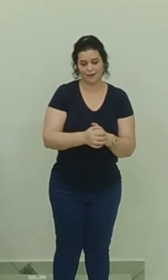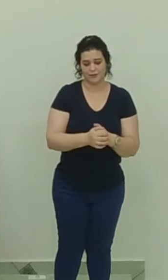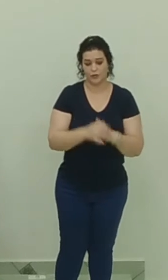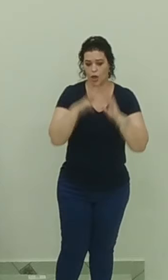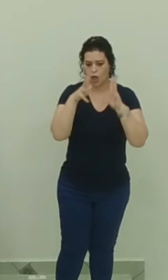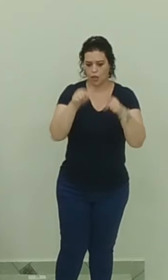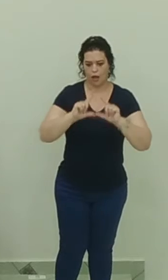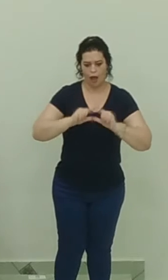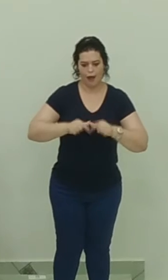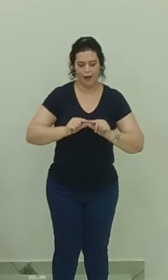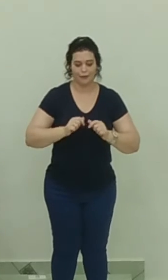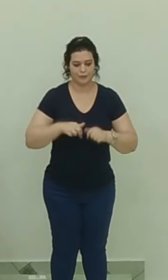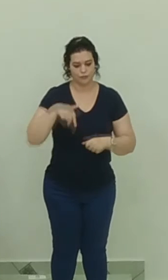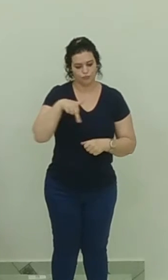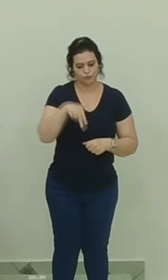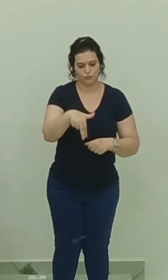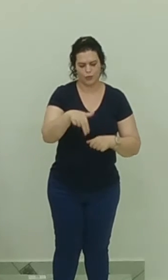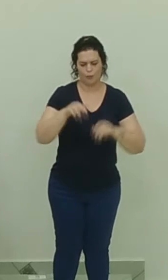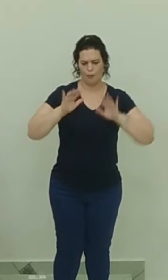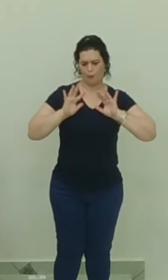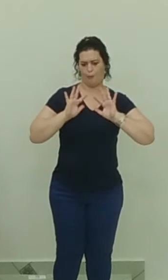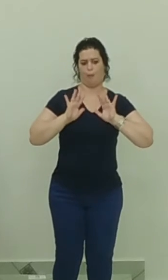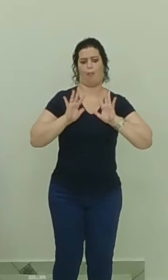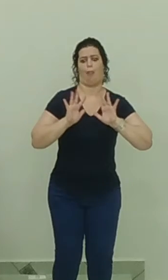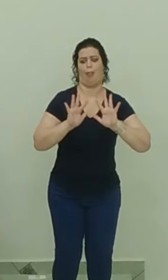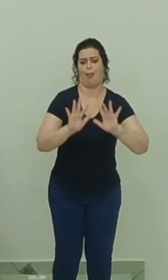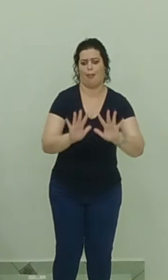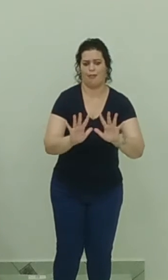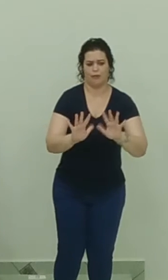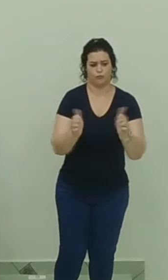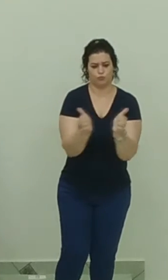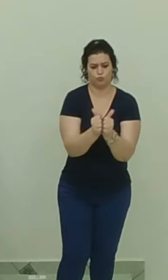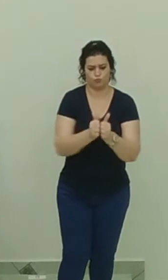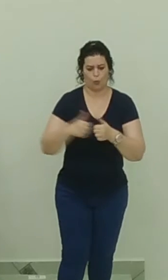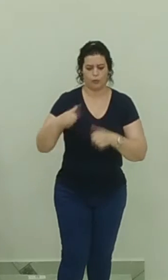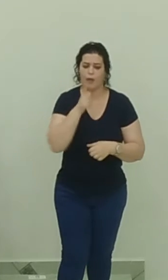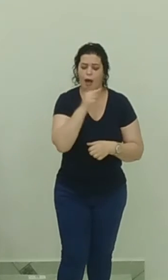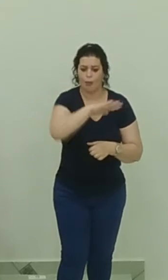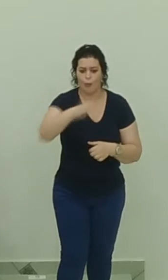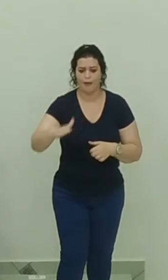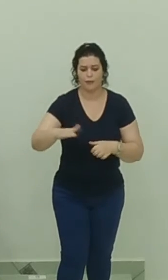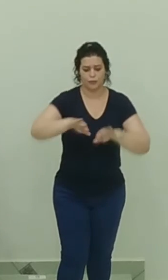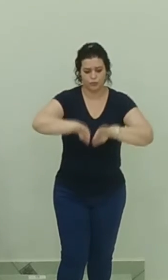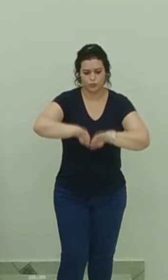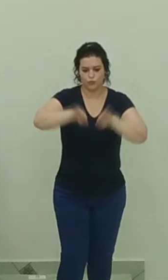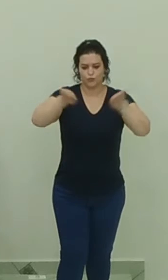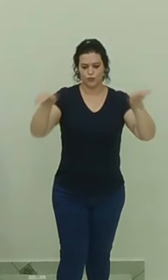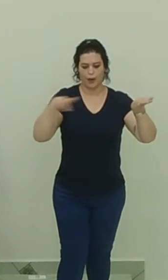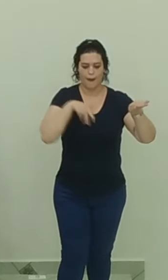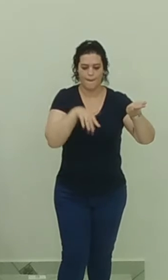passou a pé enxuto, atravessando o Jordão. Queremos